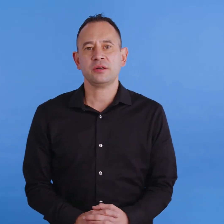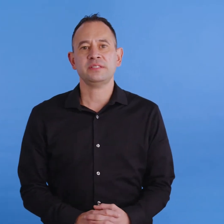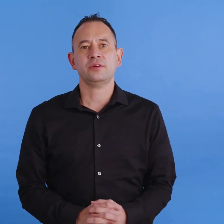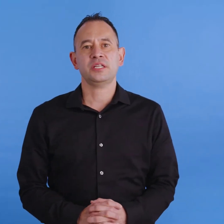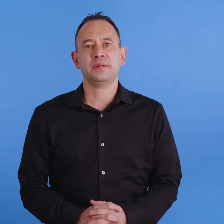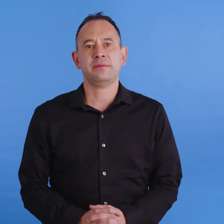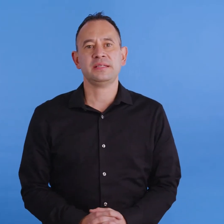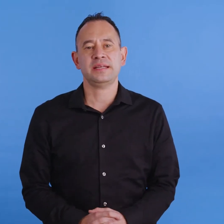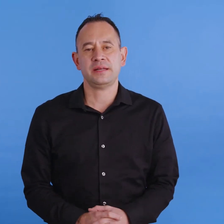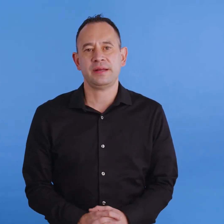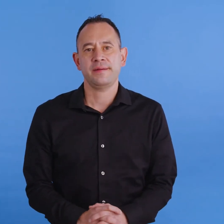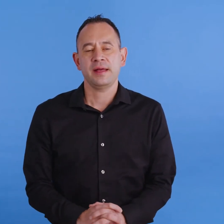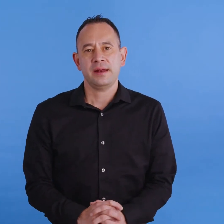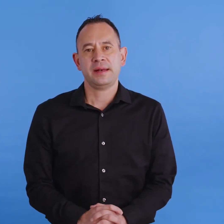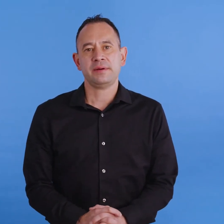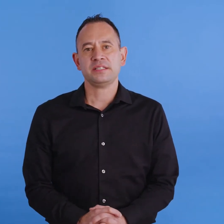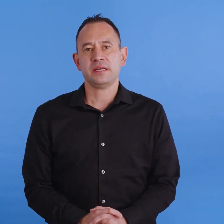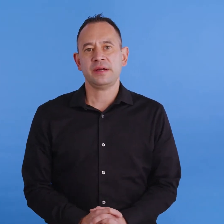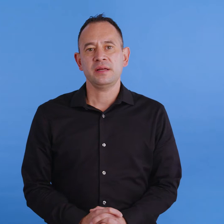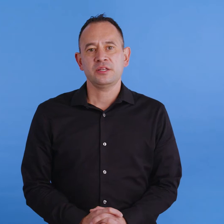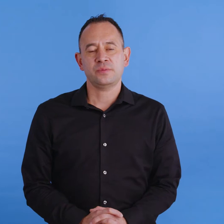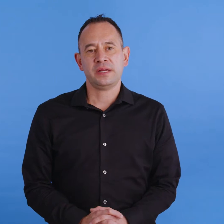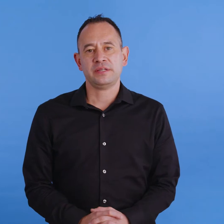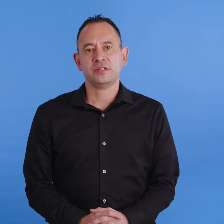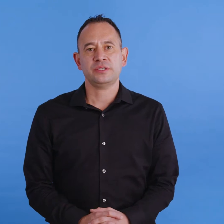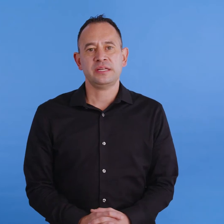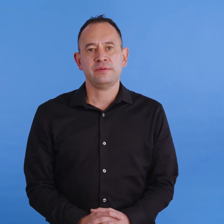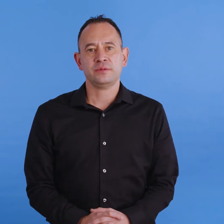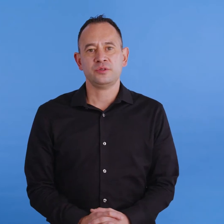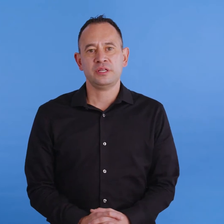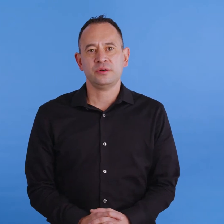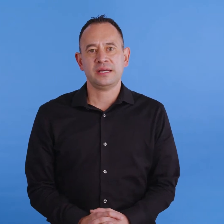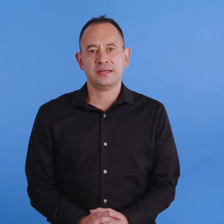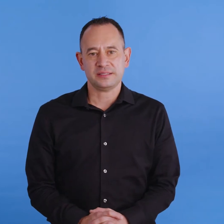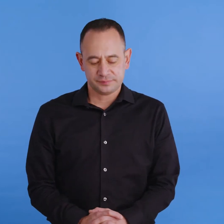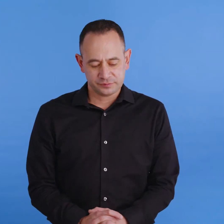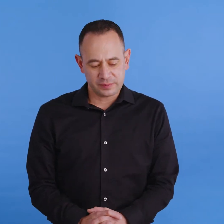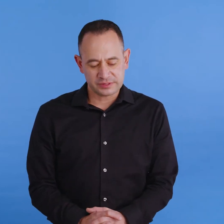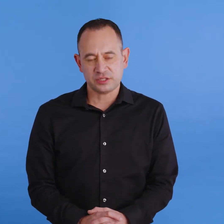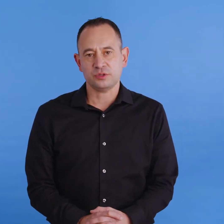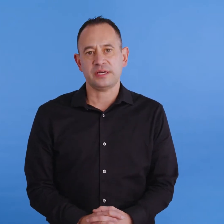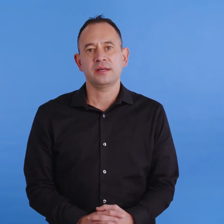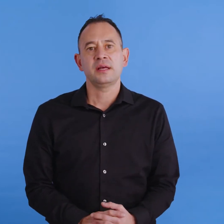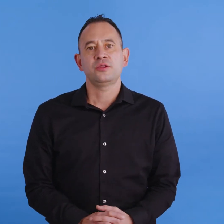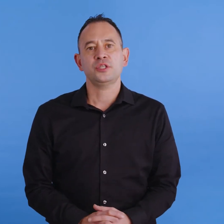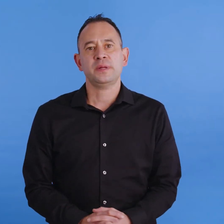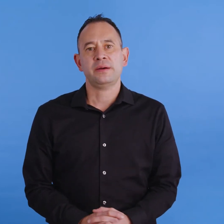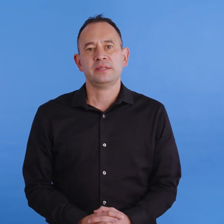comenzar con las palabras de riman. Palabras que riman son palabras que contienen el mismo sonido atrás. Vamos a escuchar dos palabras.